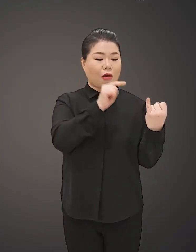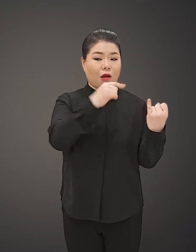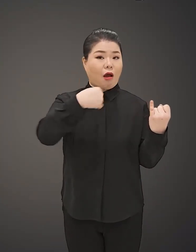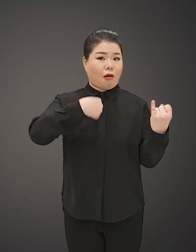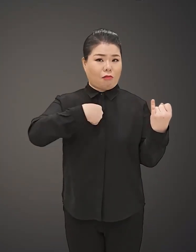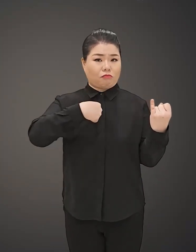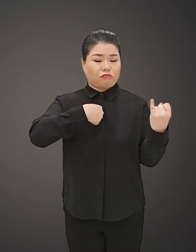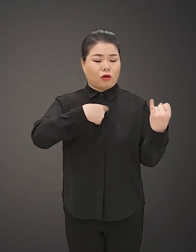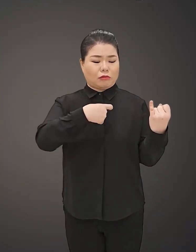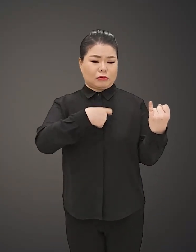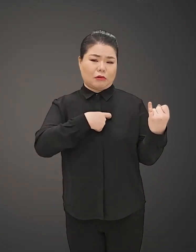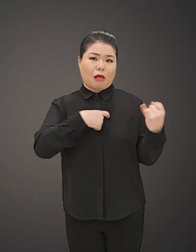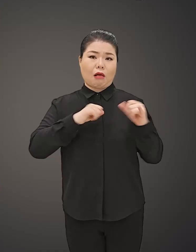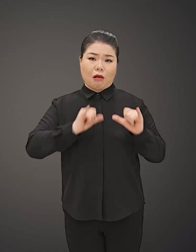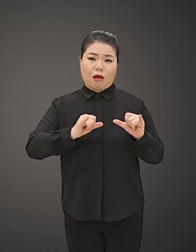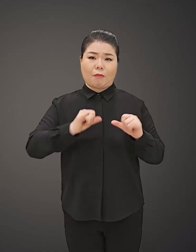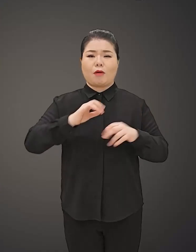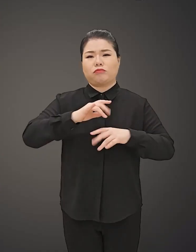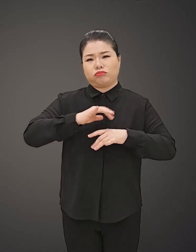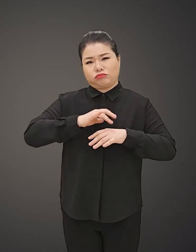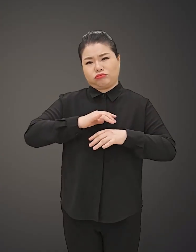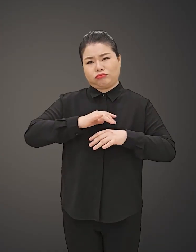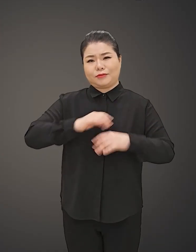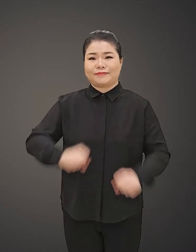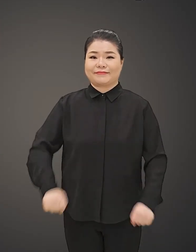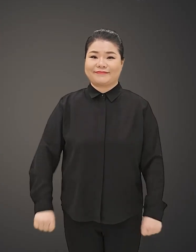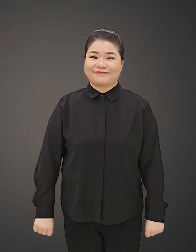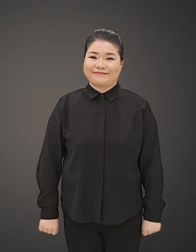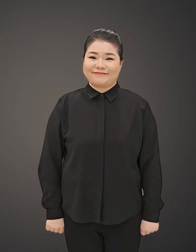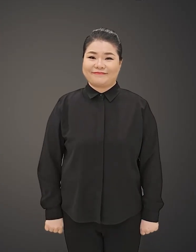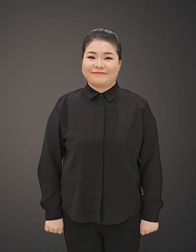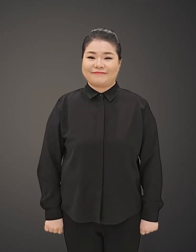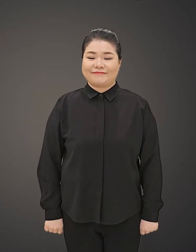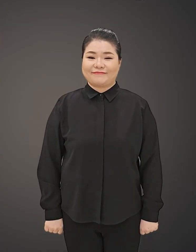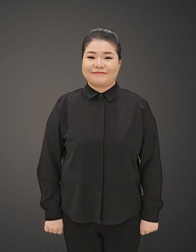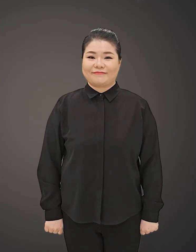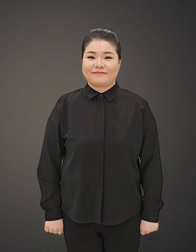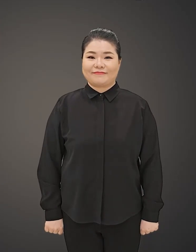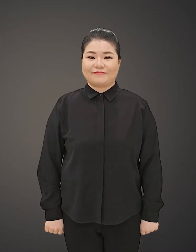이상 좋아하지 않을까봐 두려웠었다.